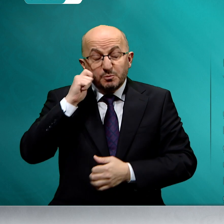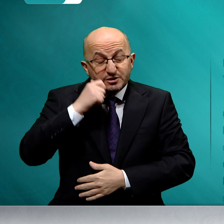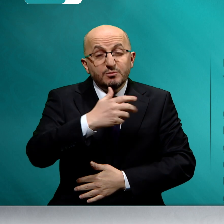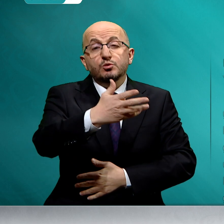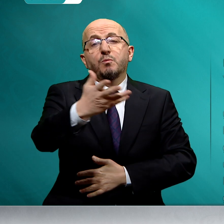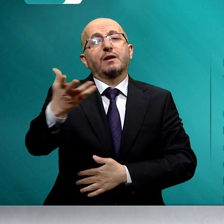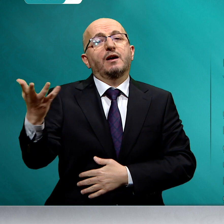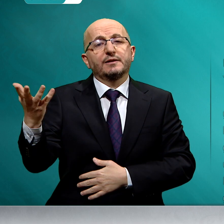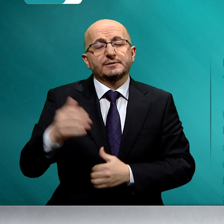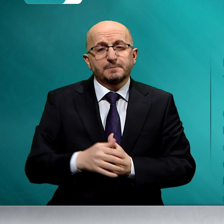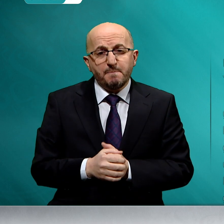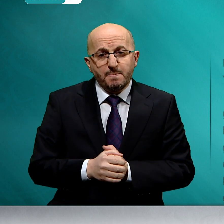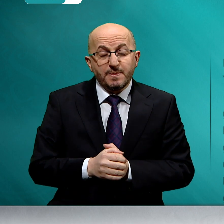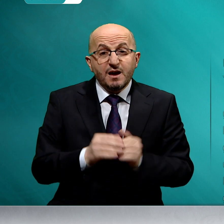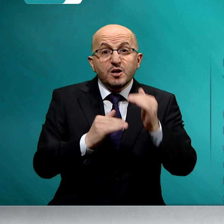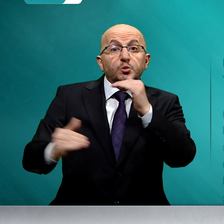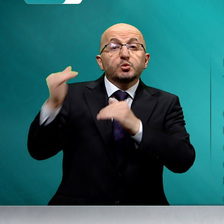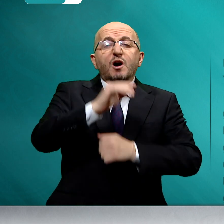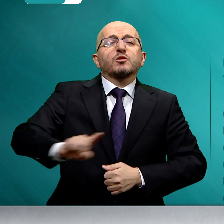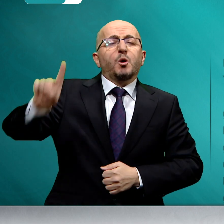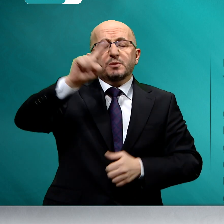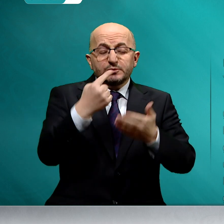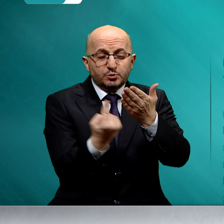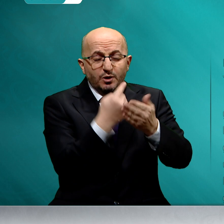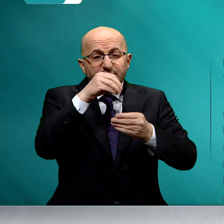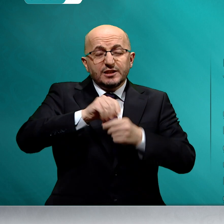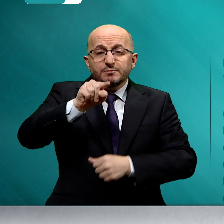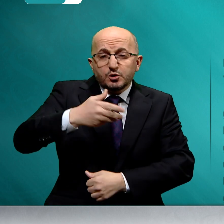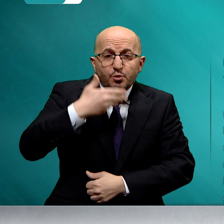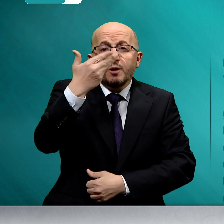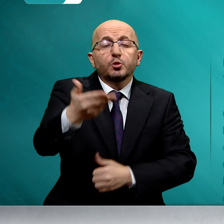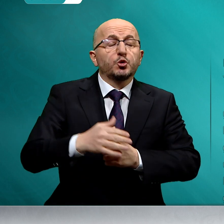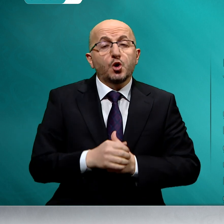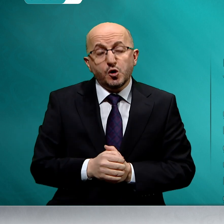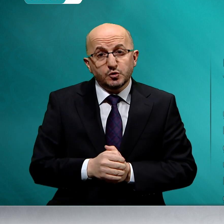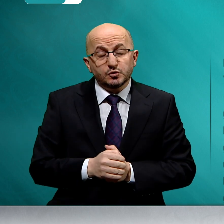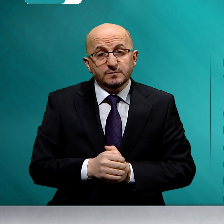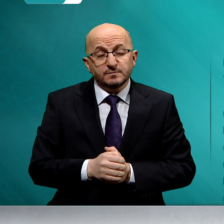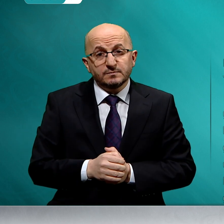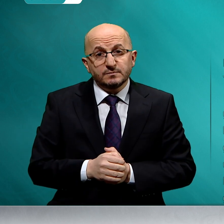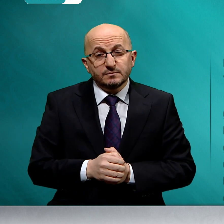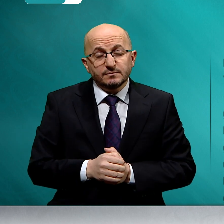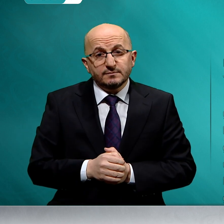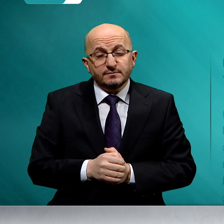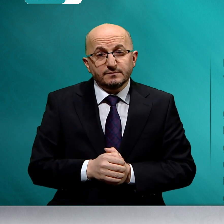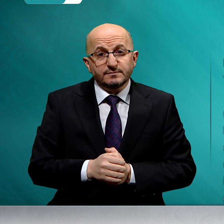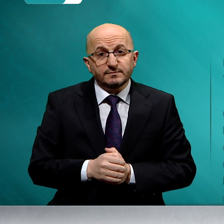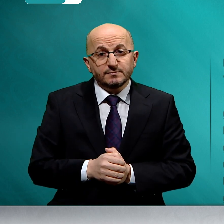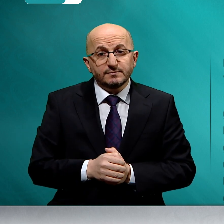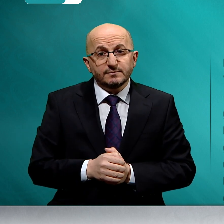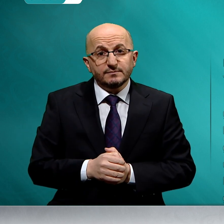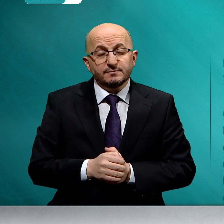Kıymetli Müslümanlar, Yüce Rabbimiz Kur'an-ı Kerim'de şöyle buyuruyor. فَاِنَّ مَعَ الْعُسْرِ